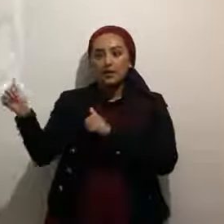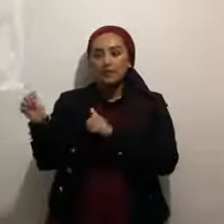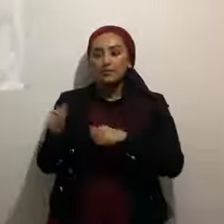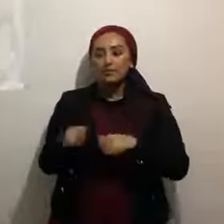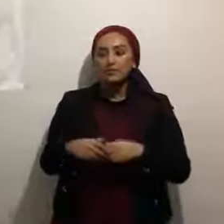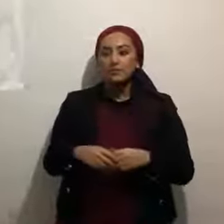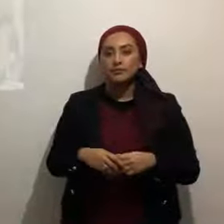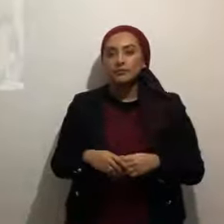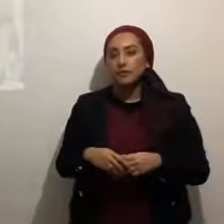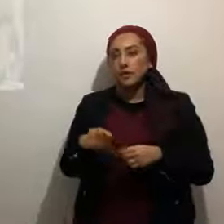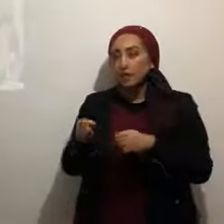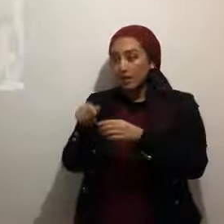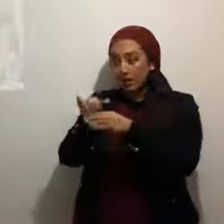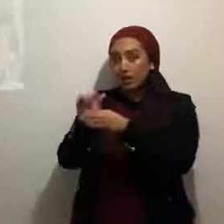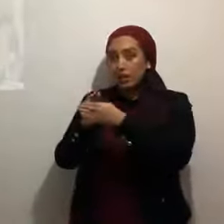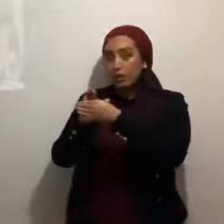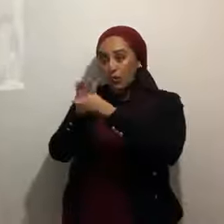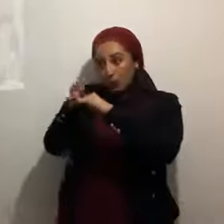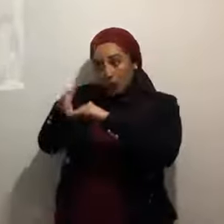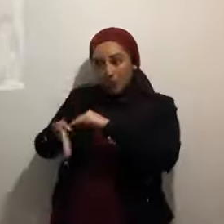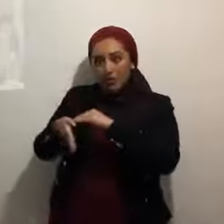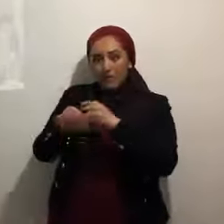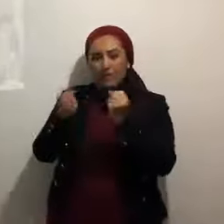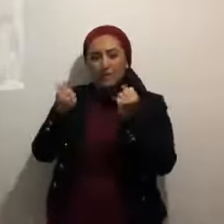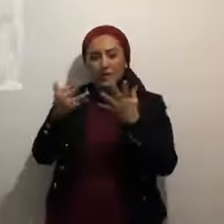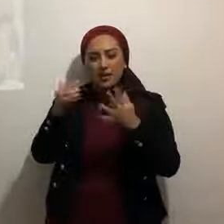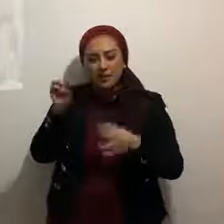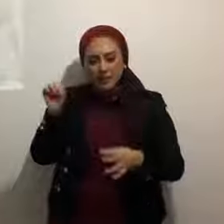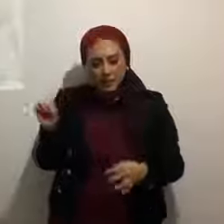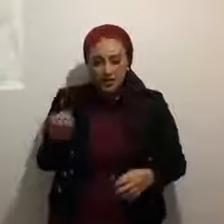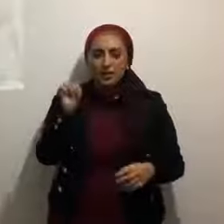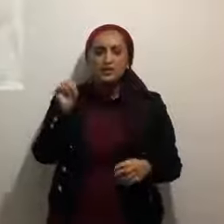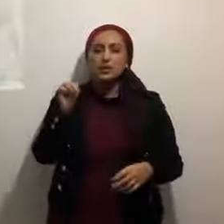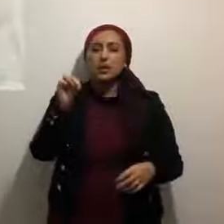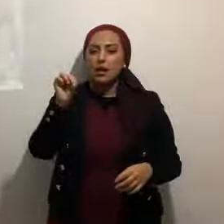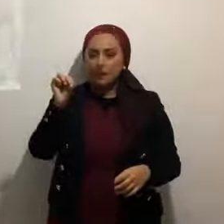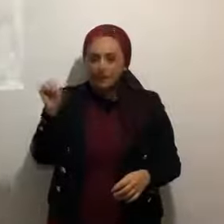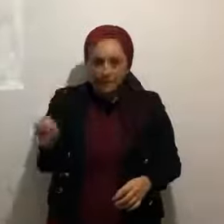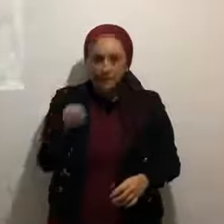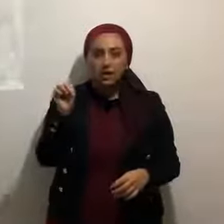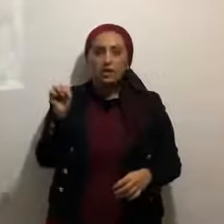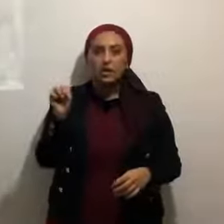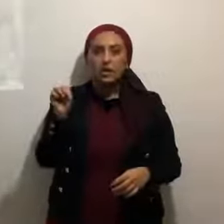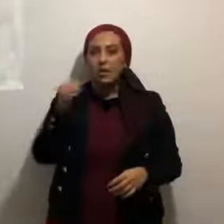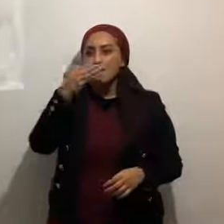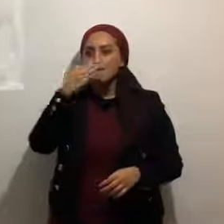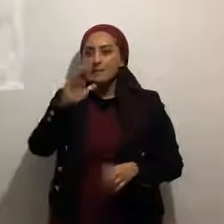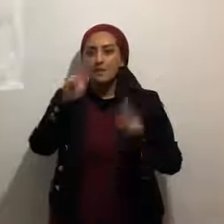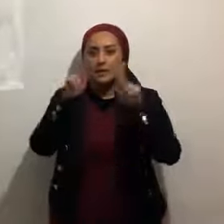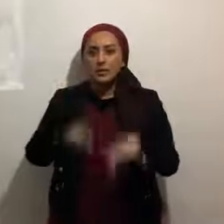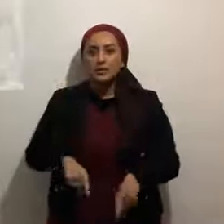Y por ahí penetraron miles y miles de bárbaros.